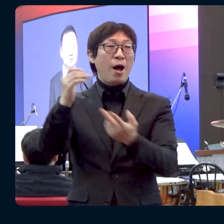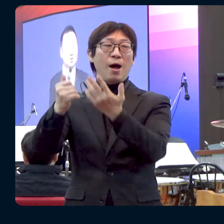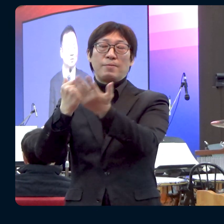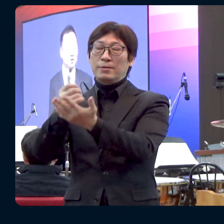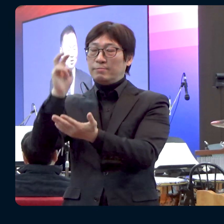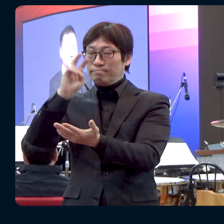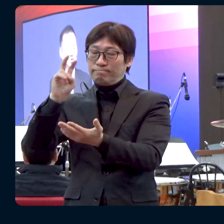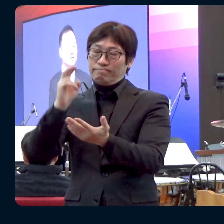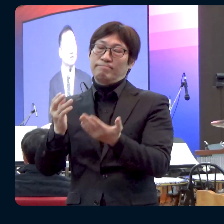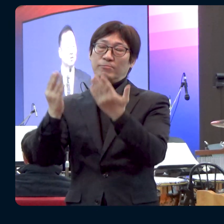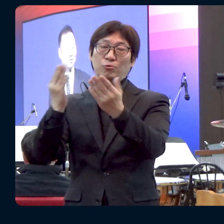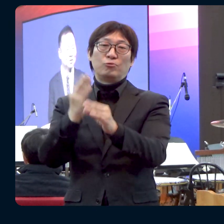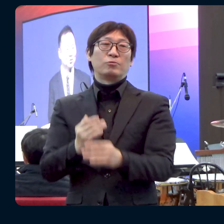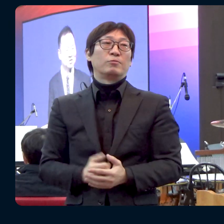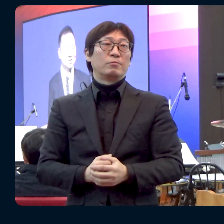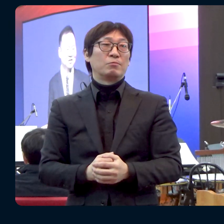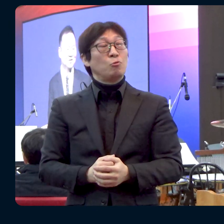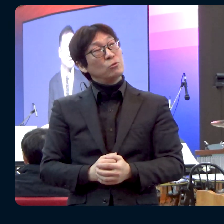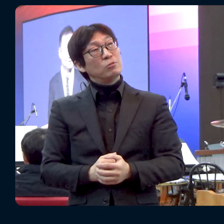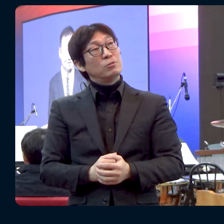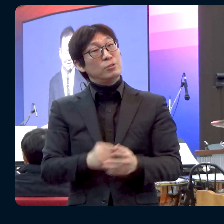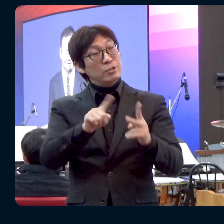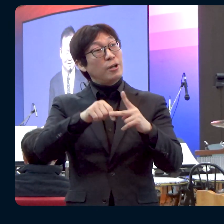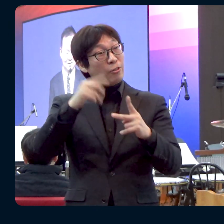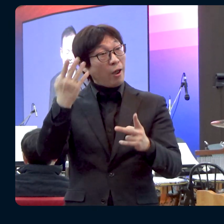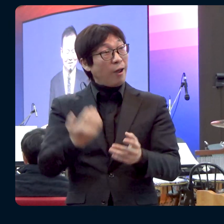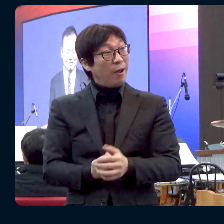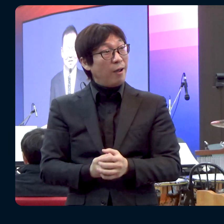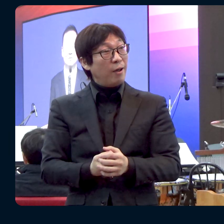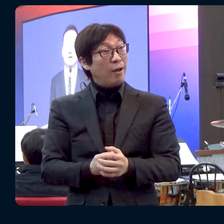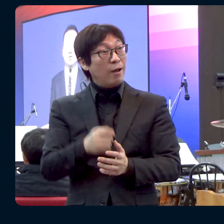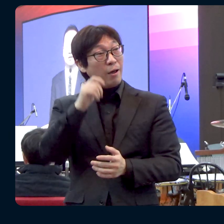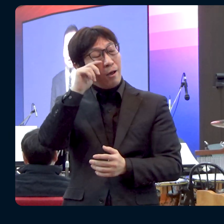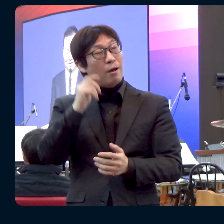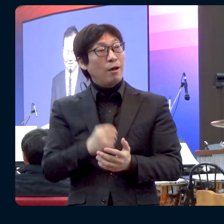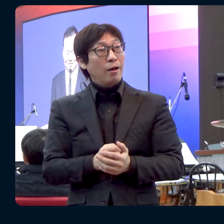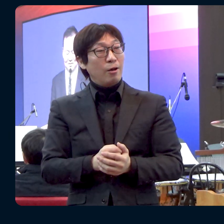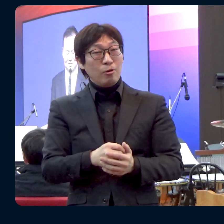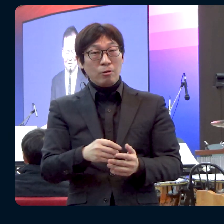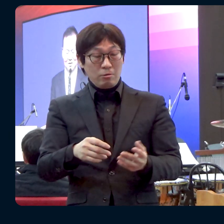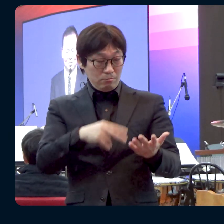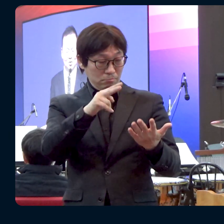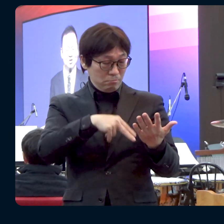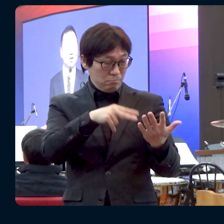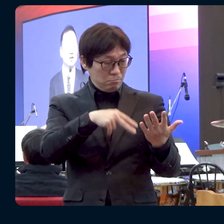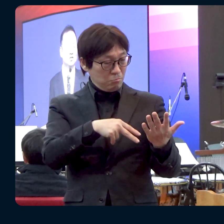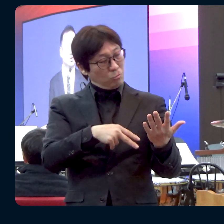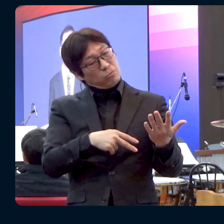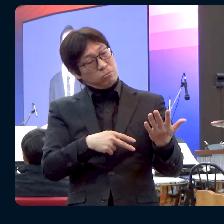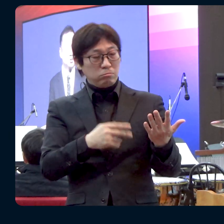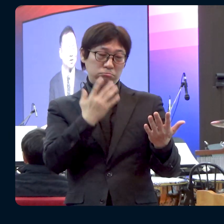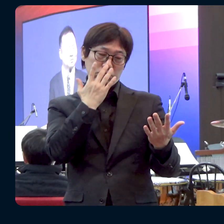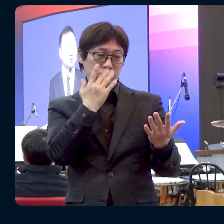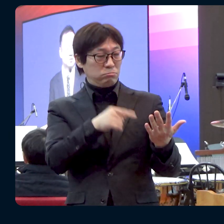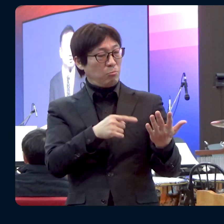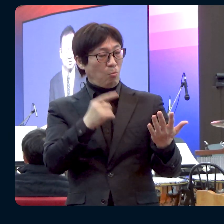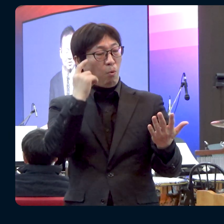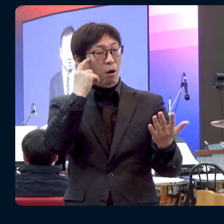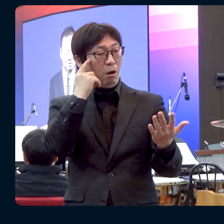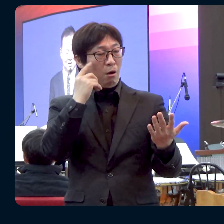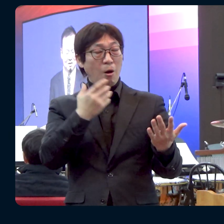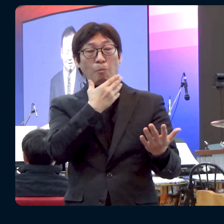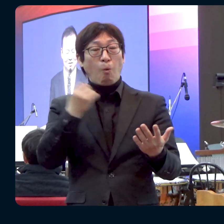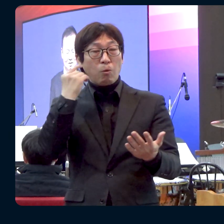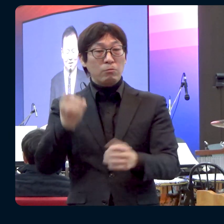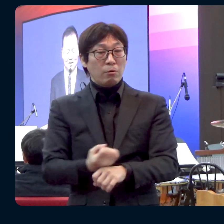있습니다. 이 모습이 여러분 눈에는 어떻게 보이시나요? 참 안 됐다. 복음 전하다가 저렇게